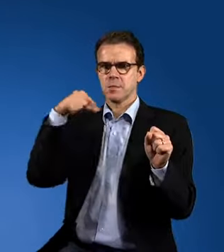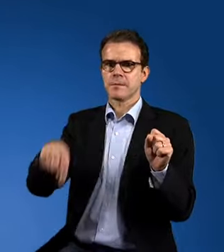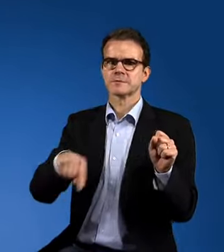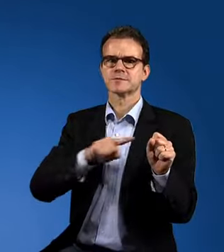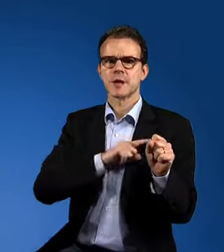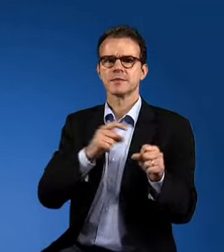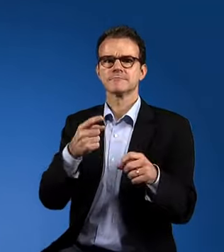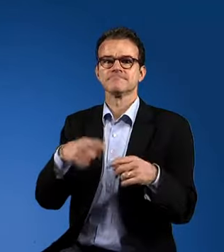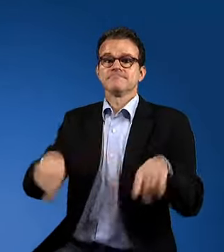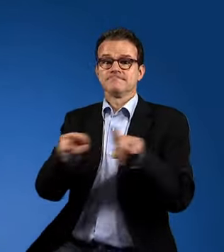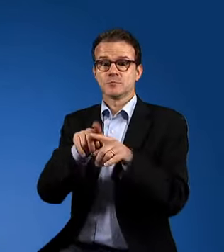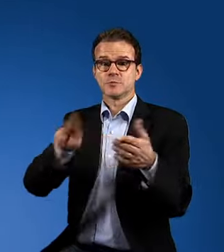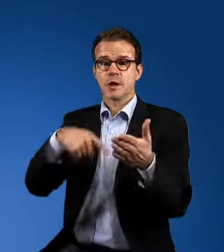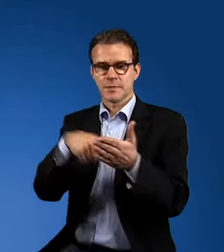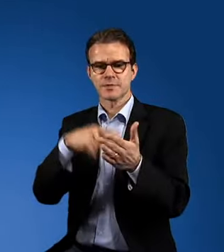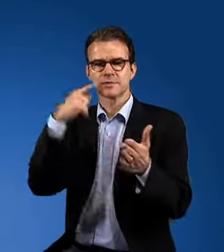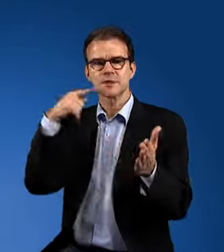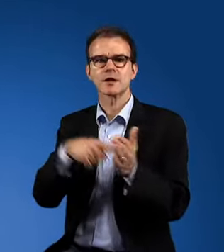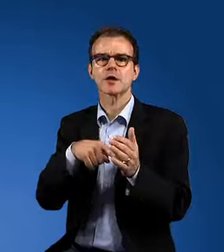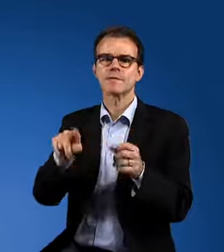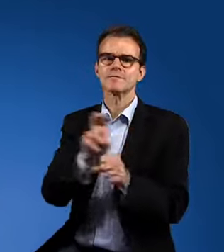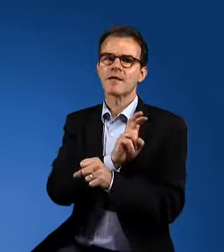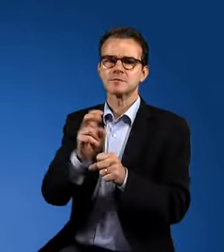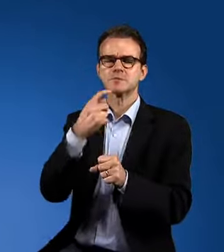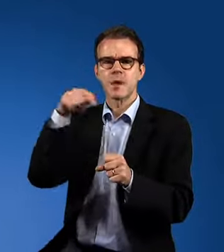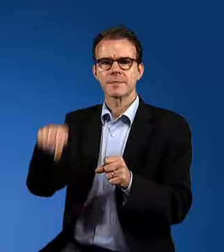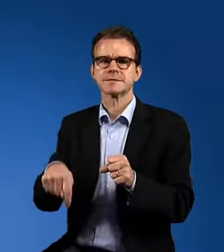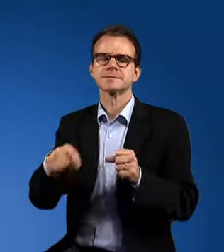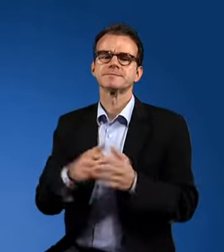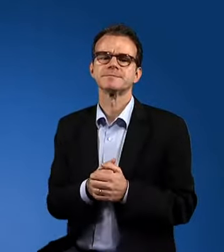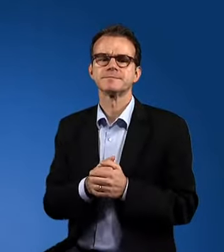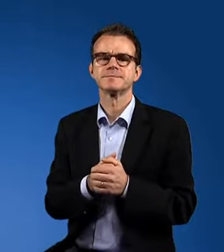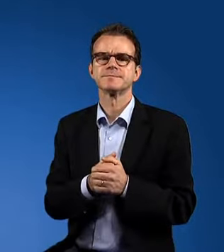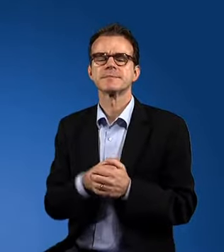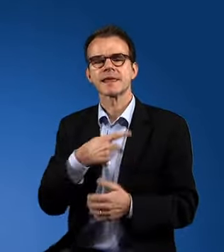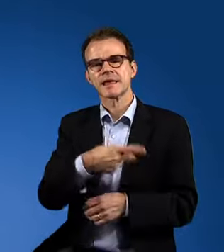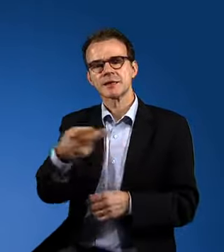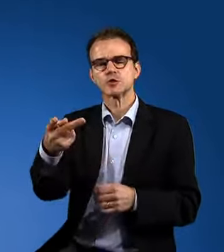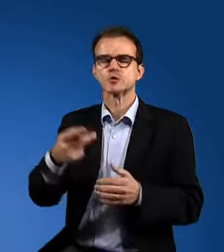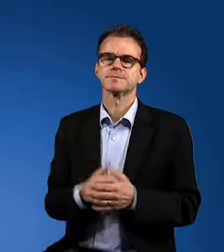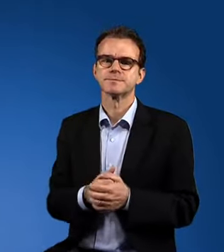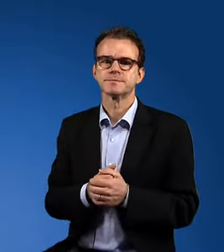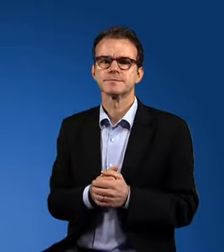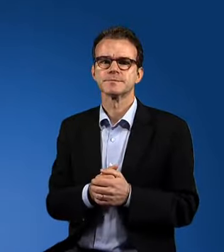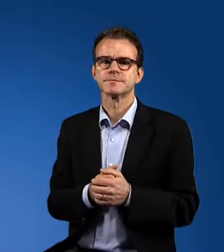miten Suomi on täyttänyt tämän sopimuksen velvoitteita sitten Suomessa. Kiitos.